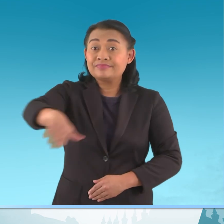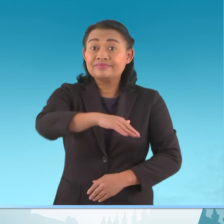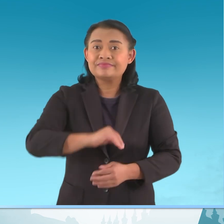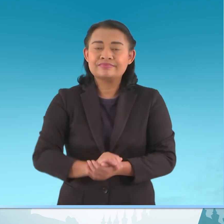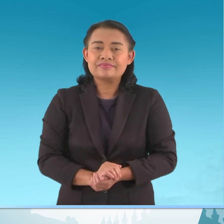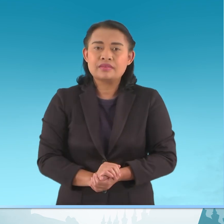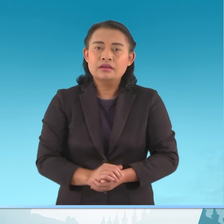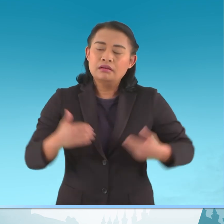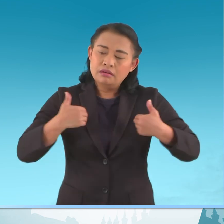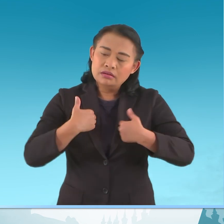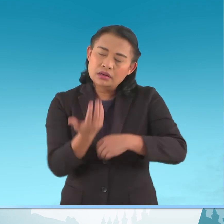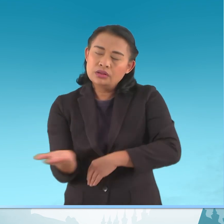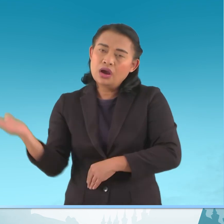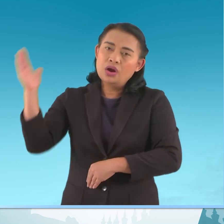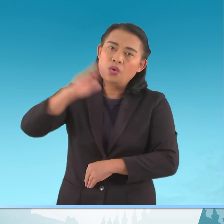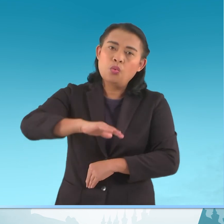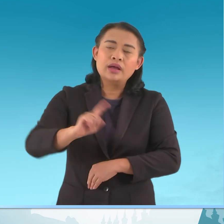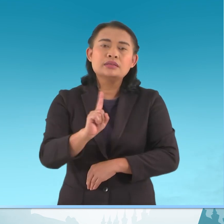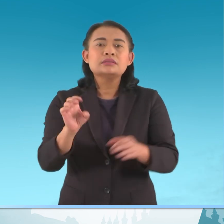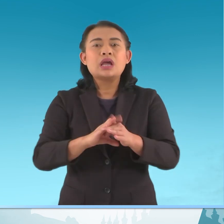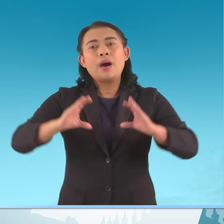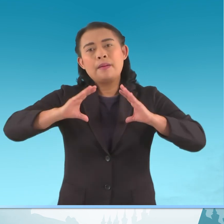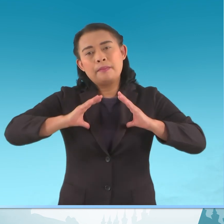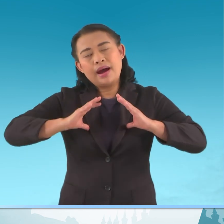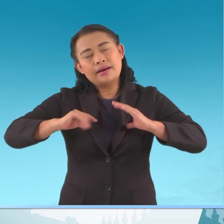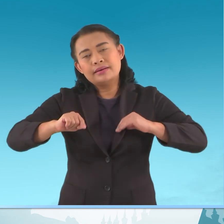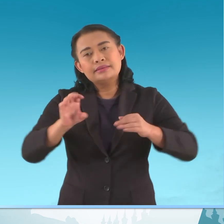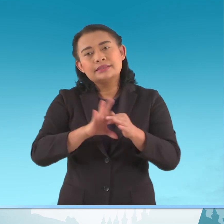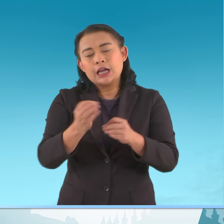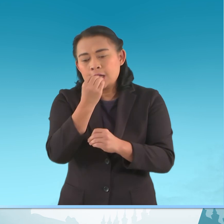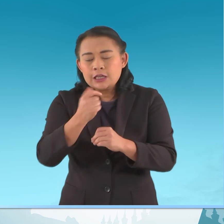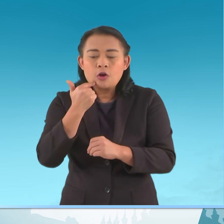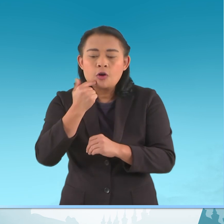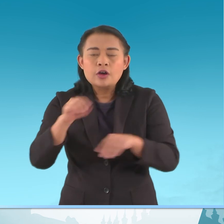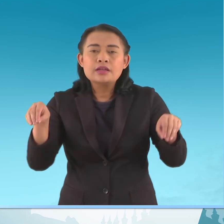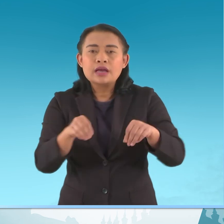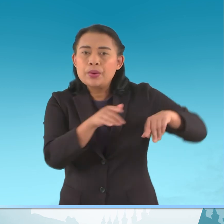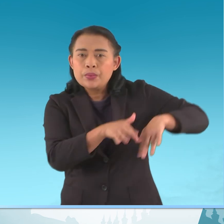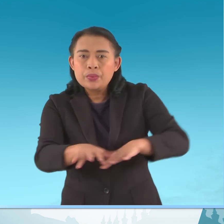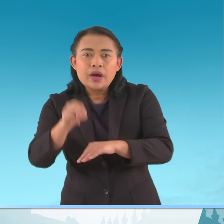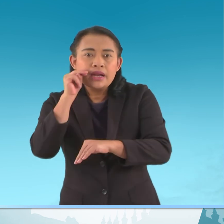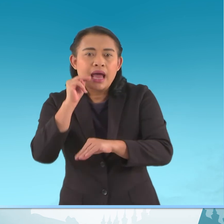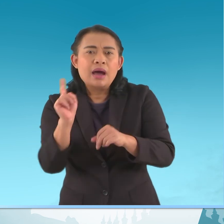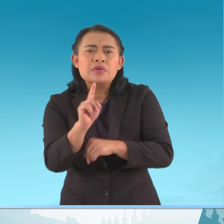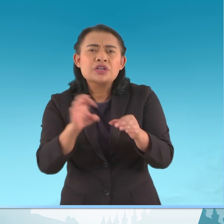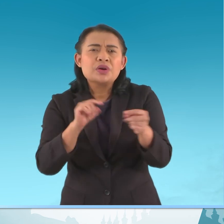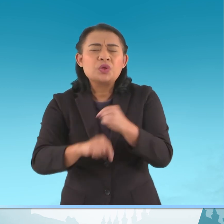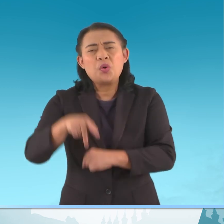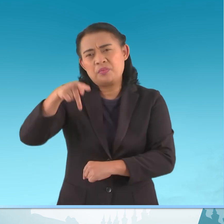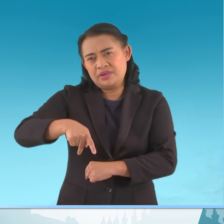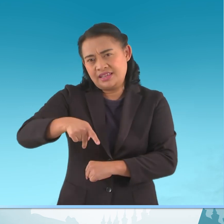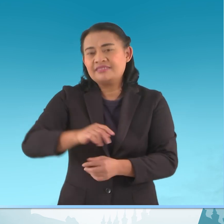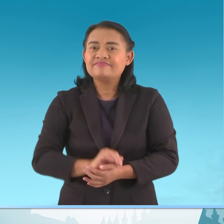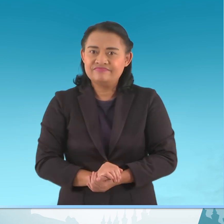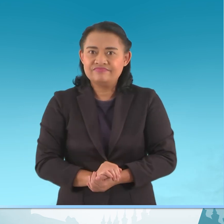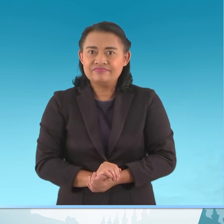การเดินทางมาเหนื่อยทั้งวันแล้วได้มาพักผ่อนยามเย็นริมแม่น้ำทานอาหารอร่อยๆแบบนี้แหละมันจะเป็นการปิดท้ายวันที่วิเศษสุดๆไปเลย